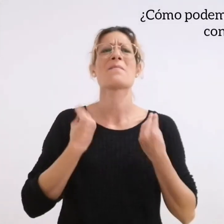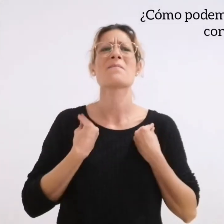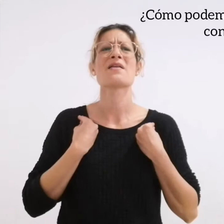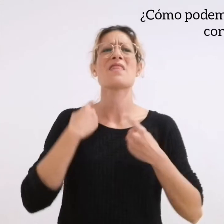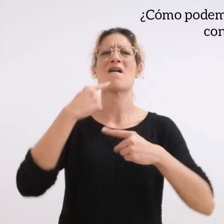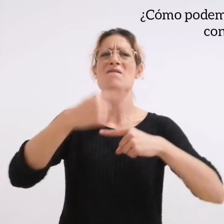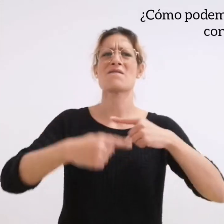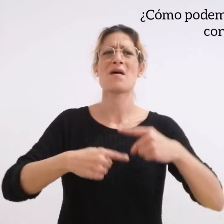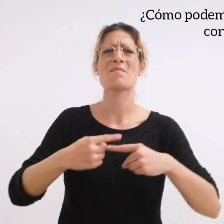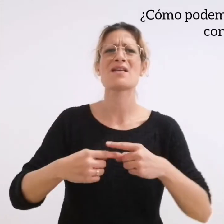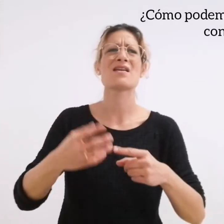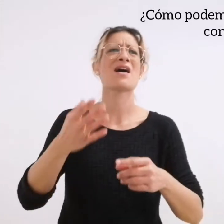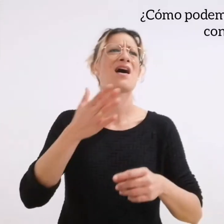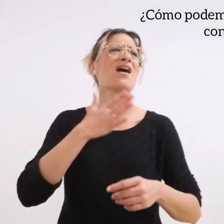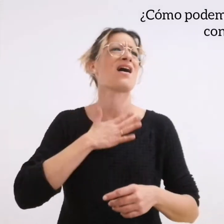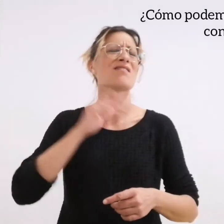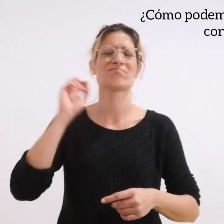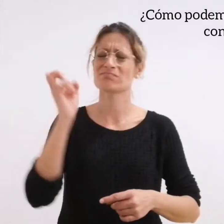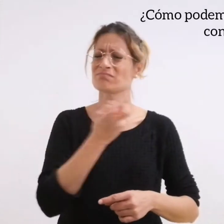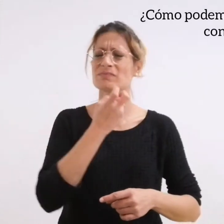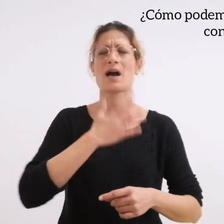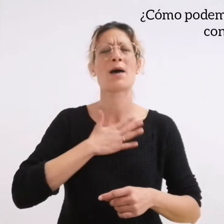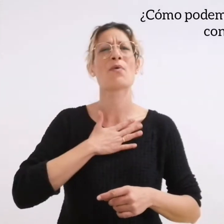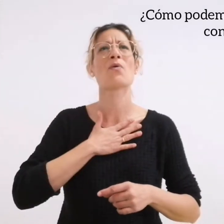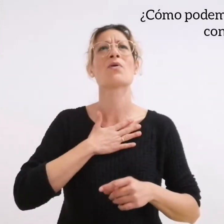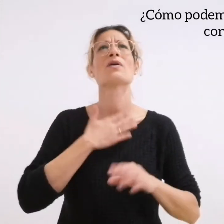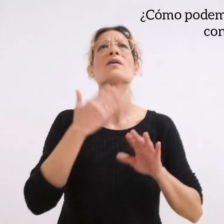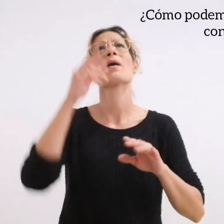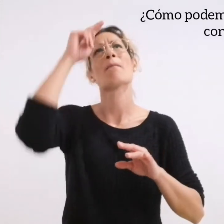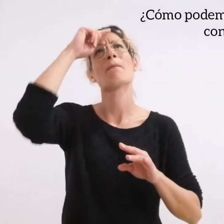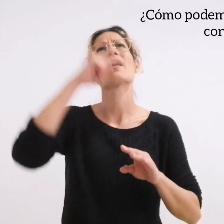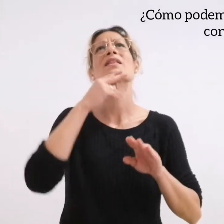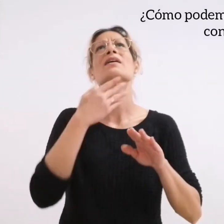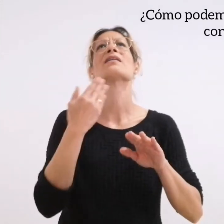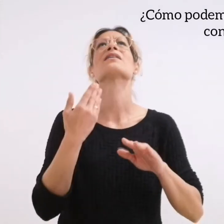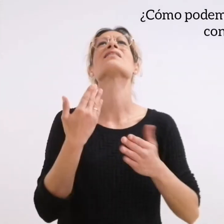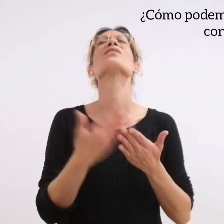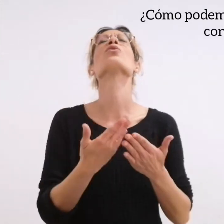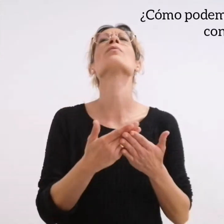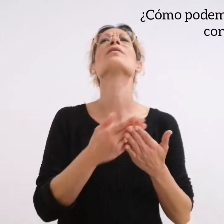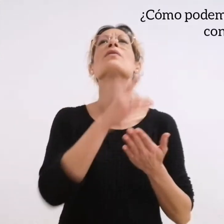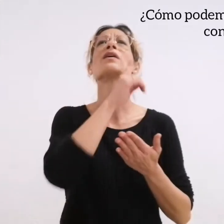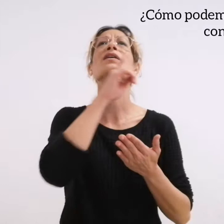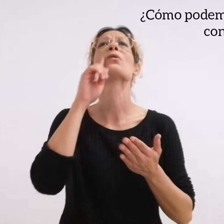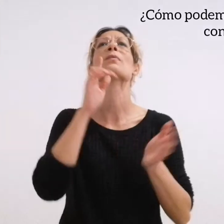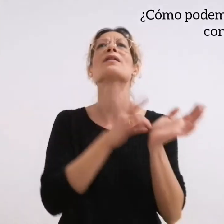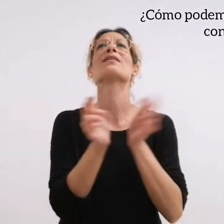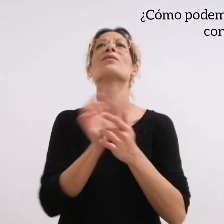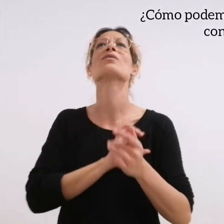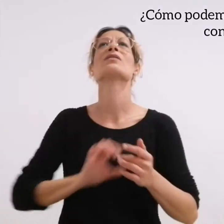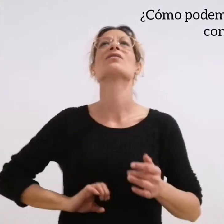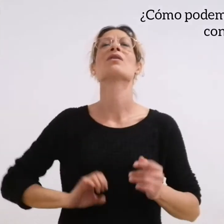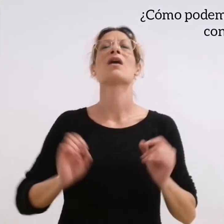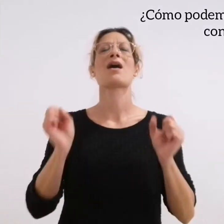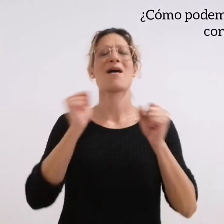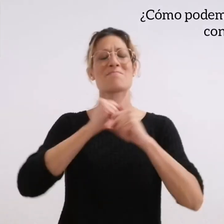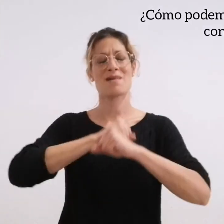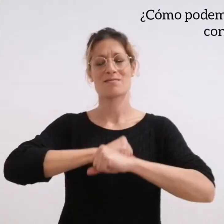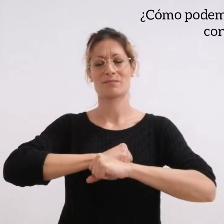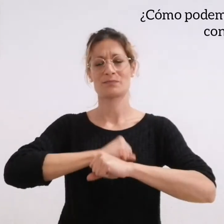tengo. Padre, te lo pido en el nombre de Jesucristo. Amén. Si usted